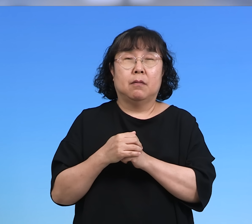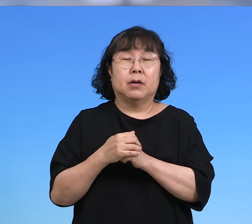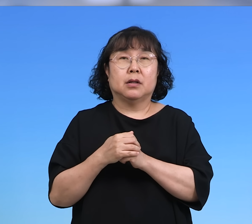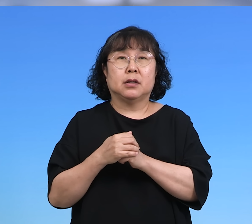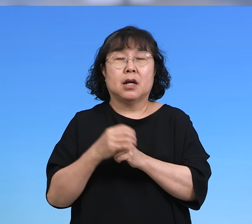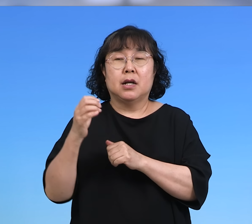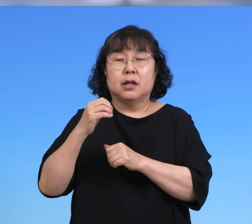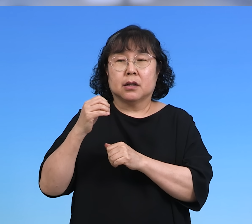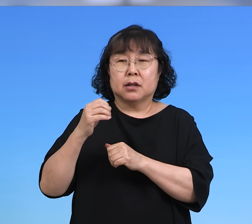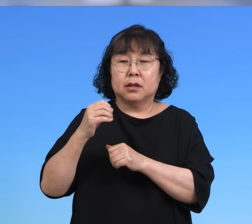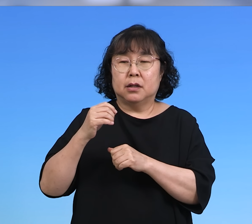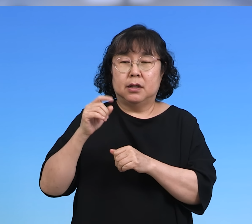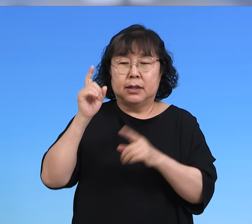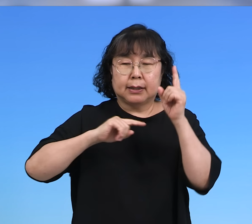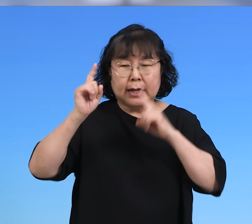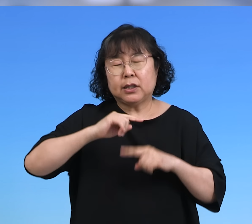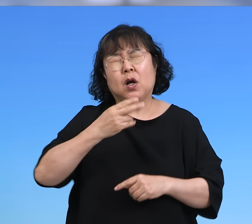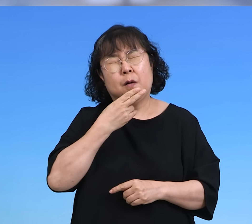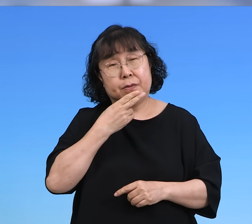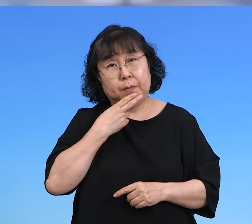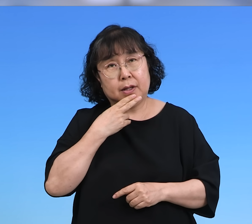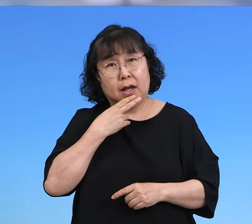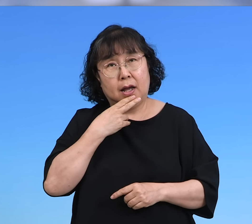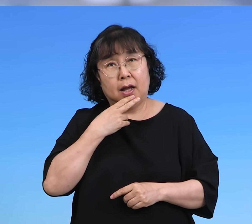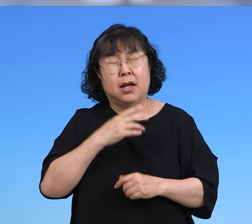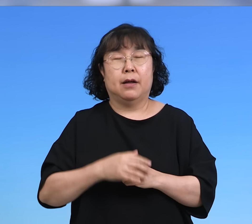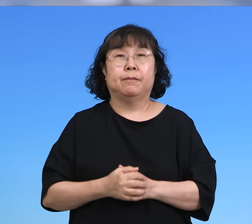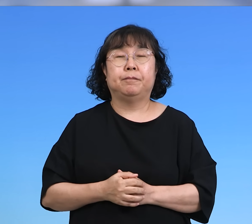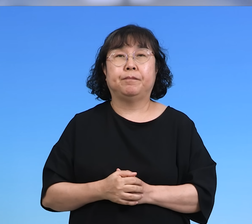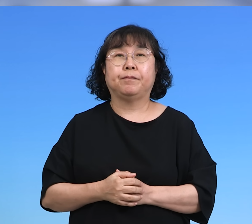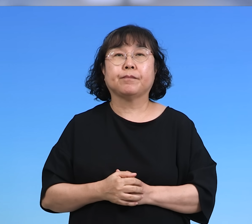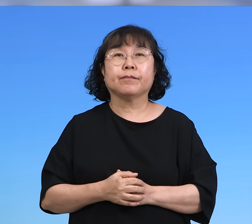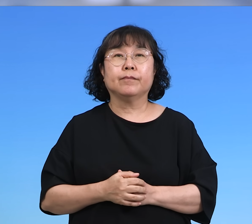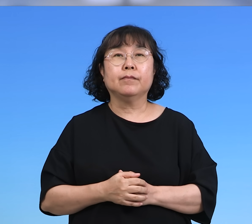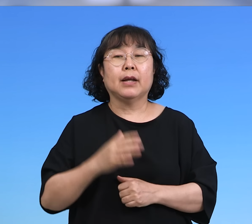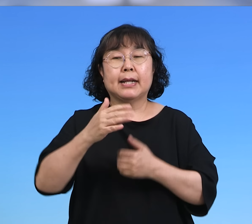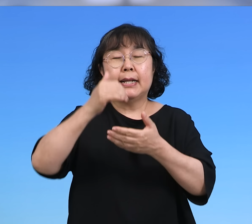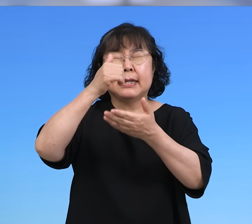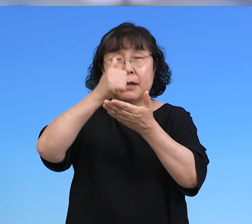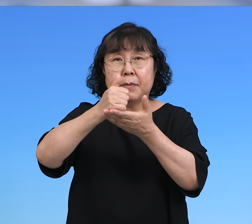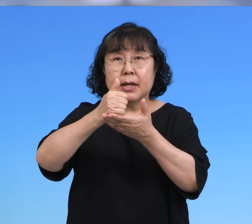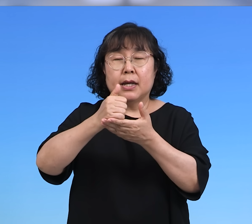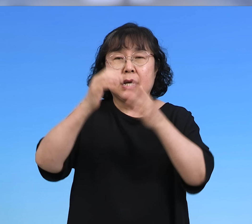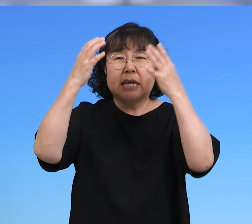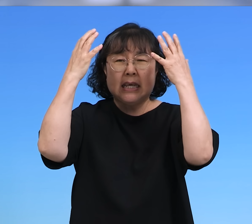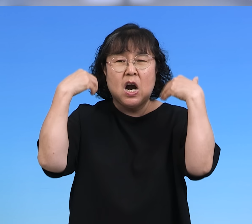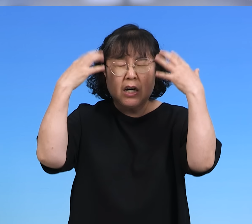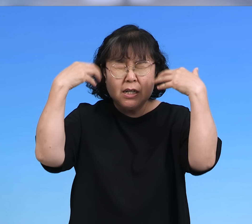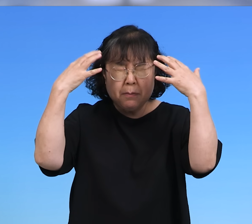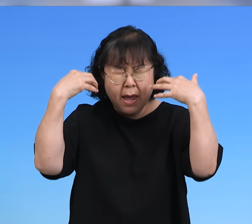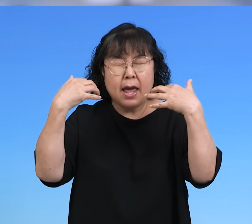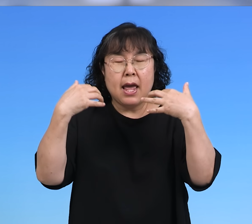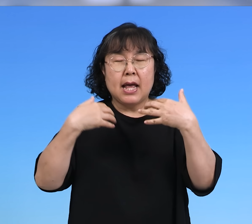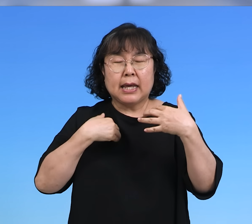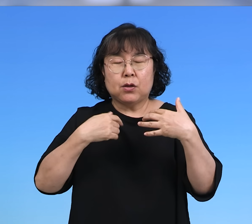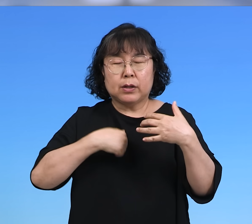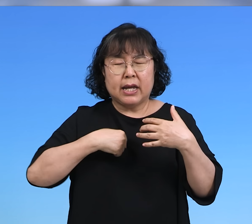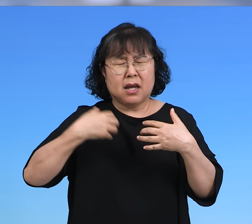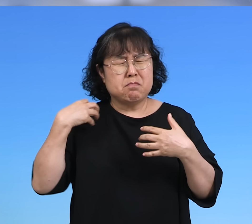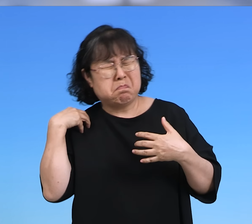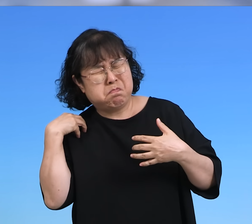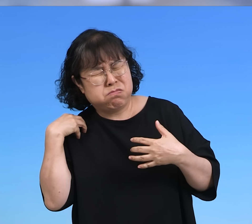돼요. 성령의 다스림. 이번 여름에 하나님이 계속 저에게 부담을 주세요. 여러 번 말씀드리고 또 드리고